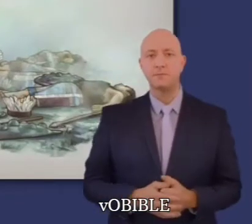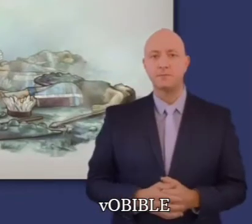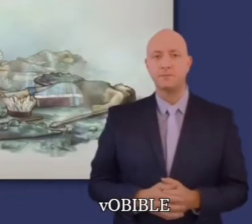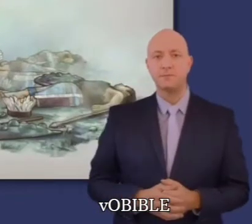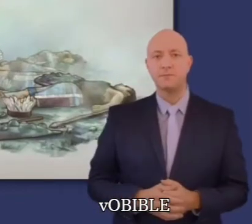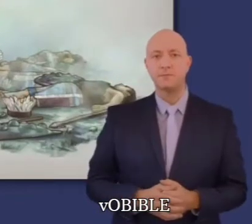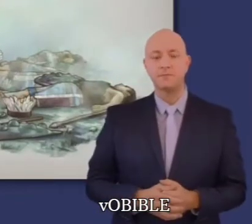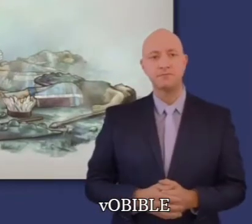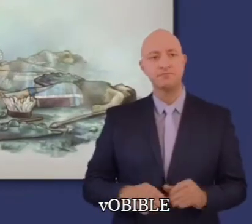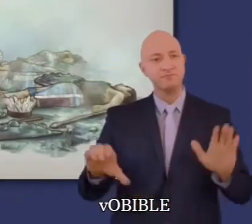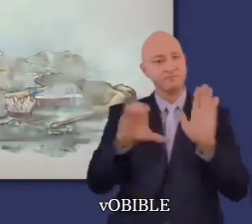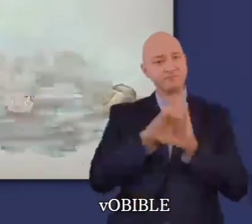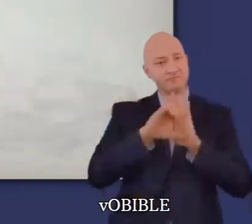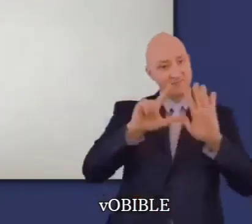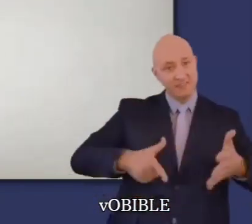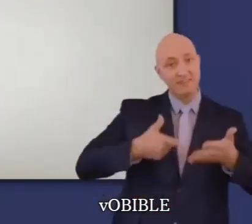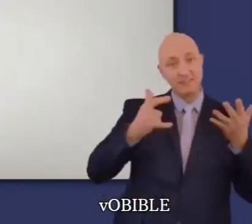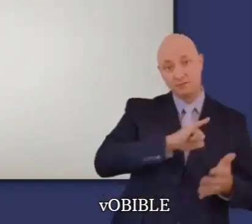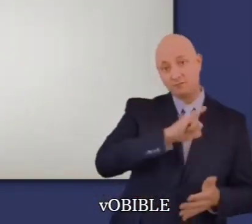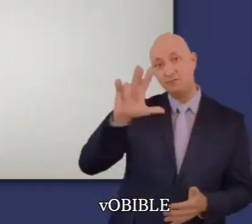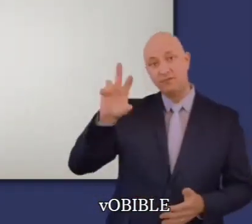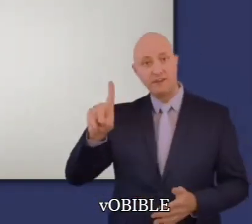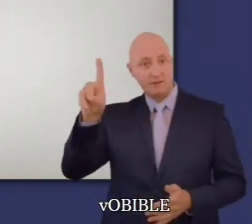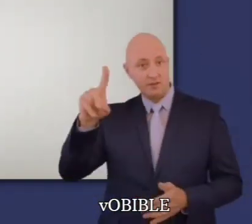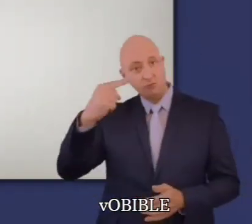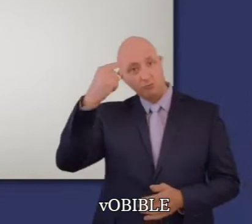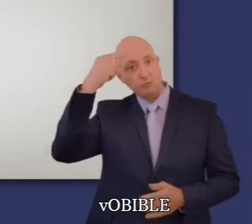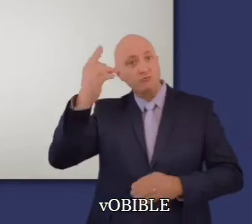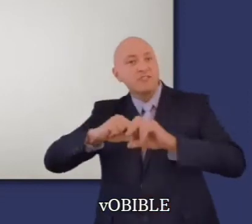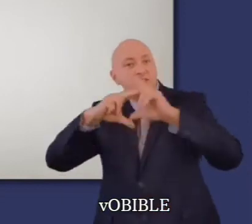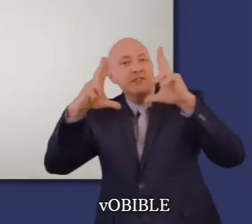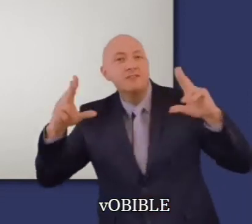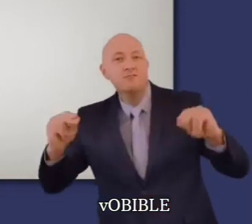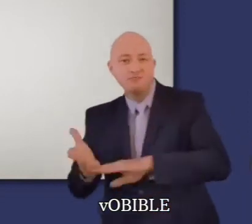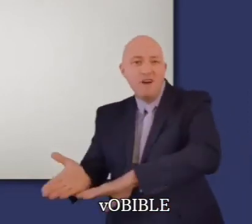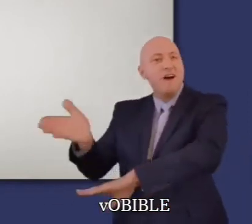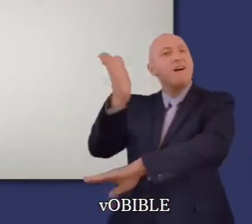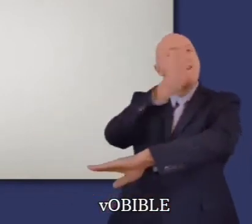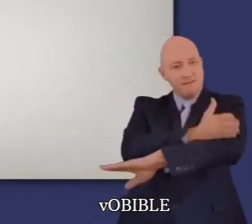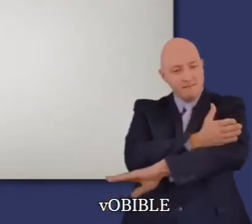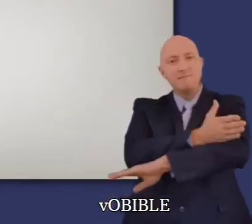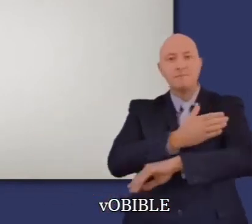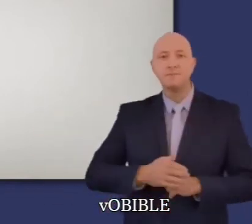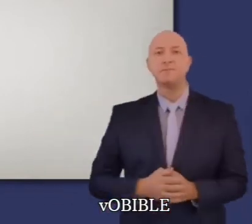à vaincre les Ammonites qui, avec les Philistins, opprimaient les Israélites depuis 18 ans.